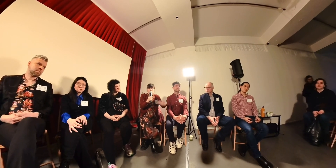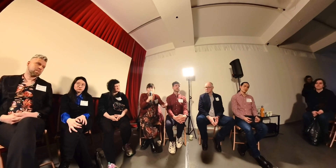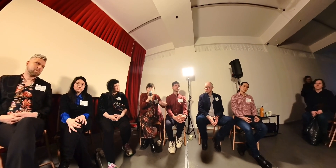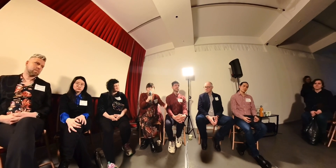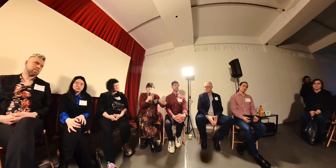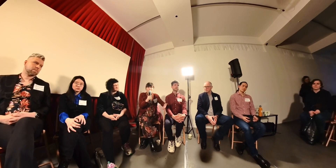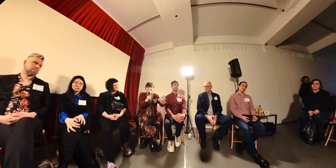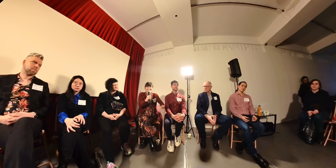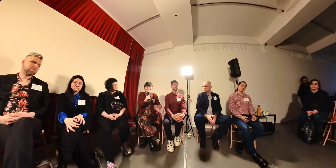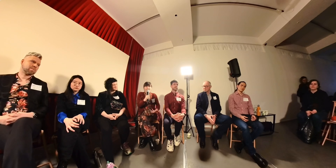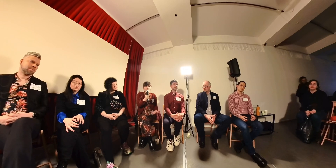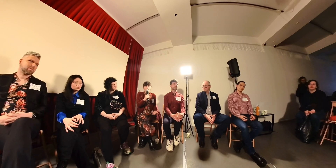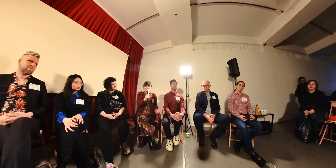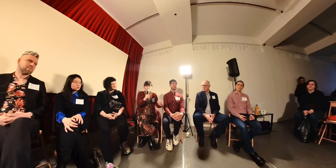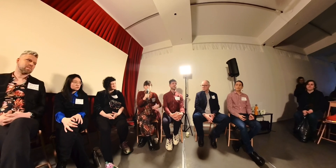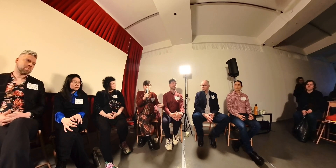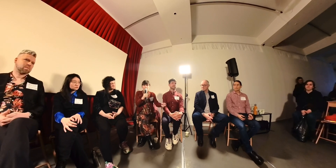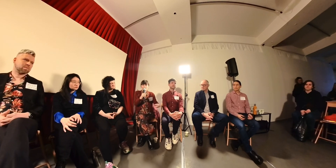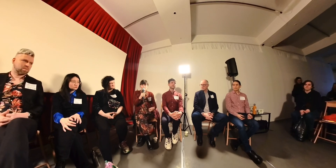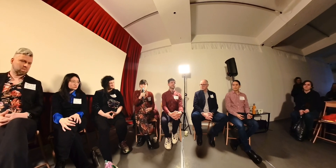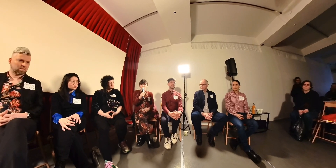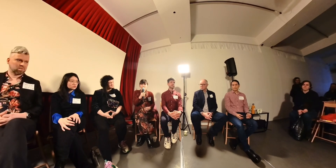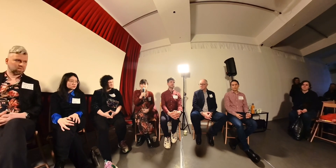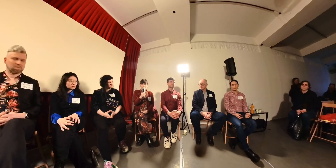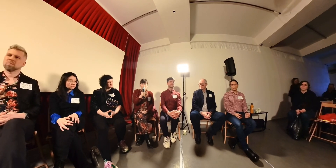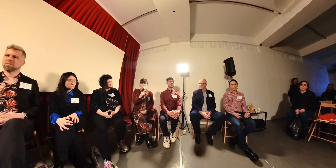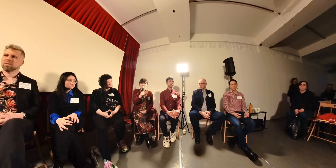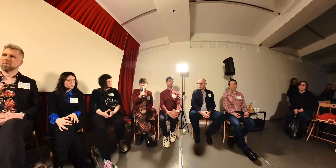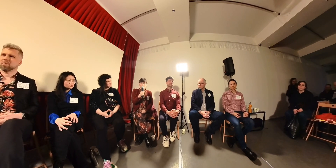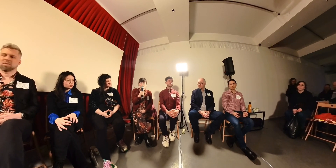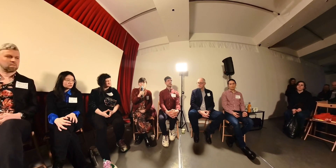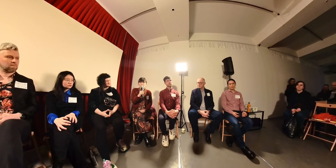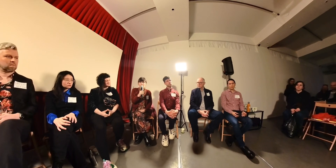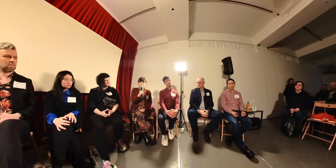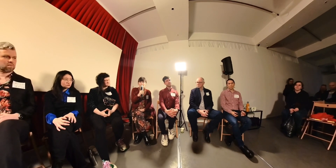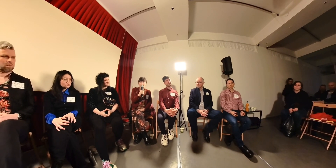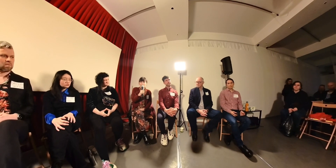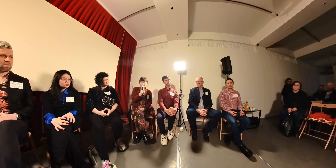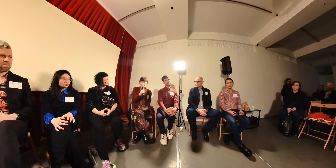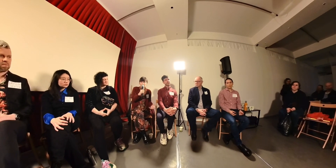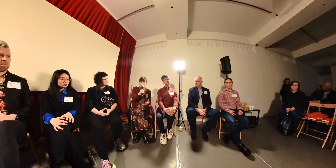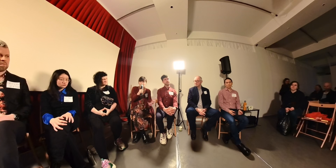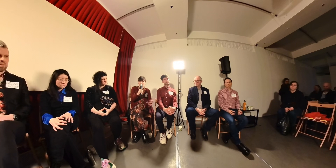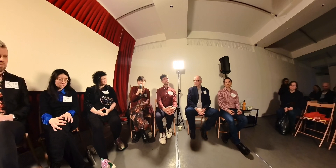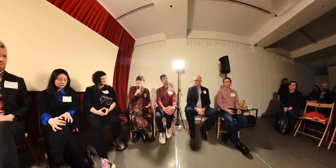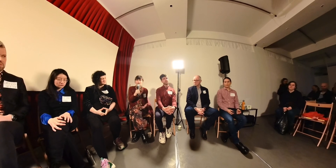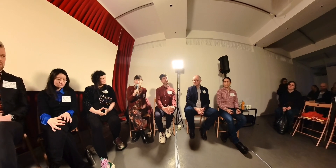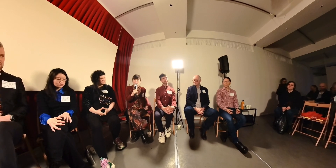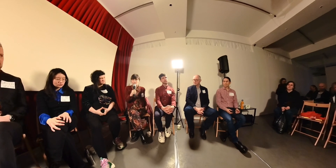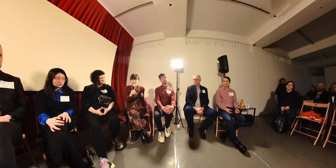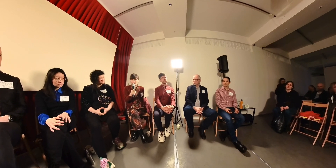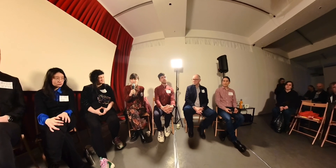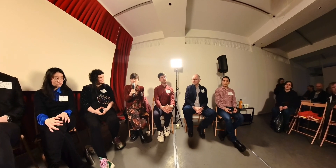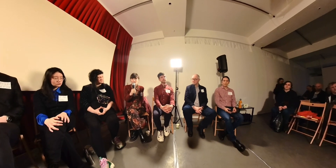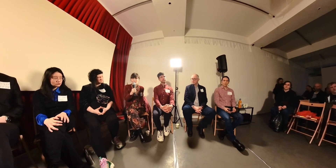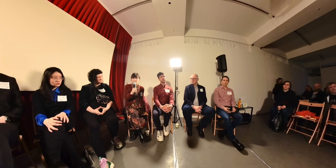nějakým způsobem přeložit tu zkušenost, kterou ona vnímá z dola, protože taky v Ostravě se stýkala